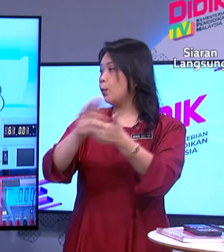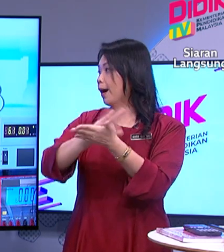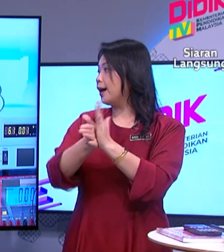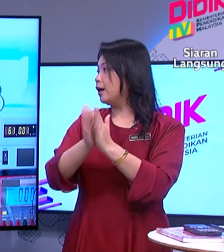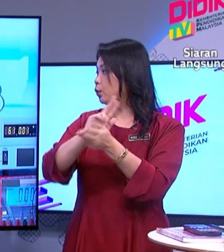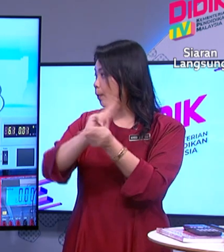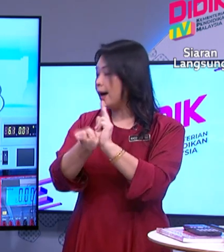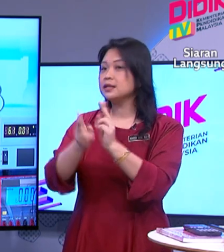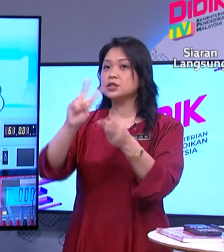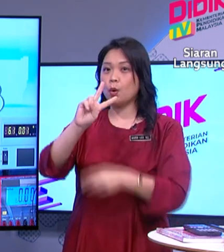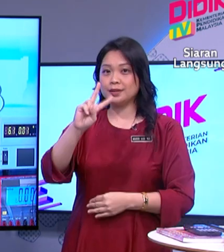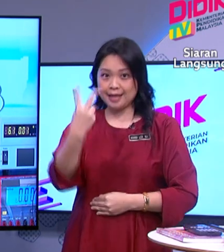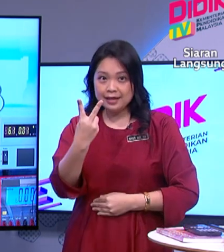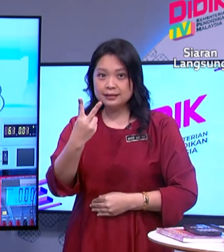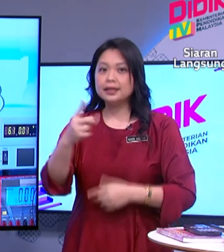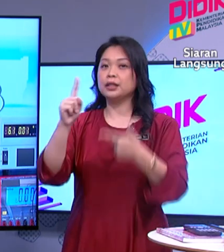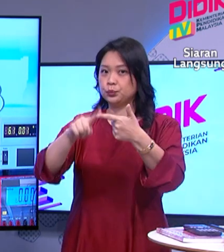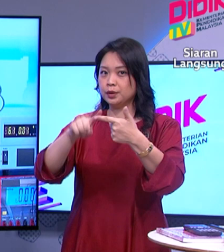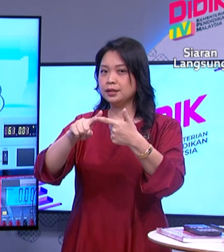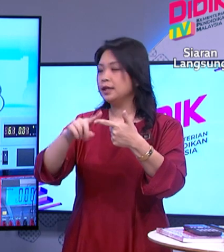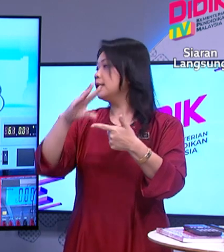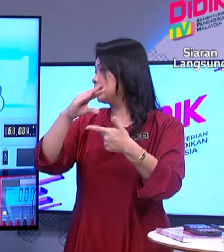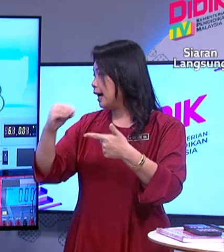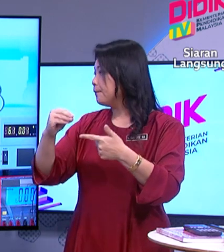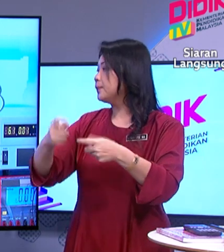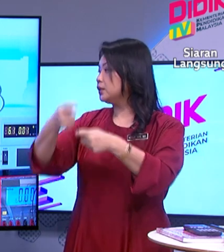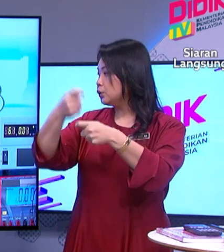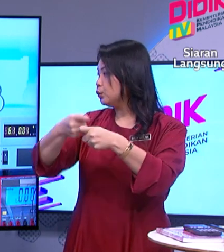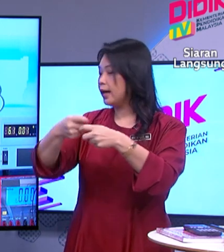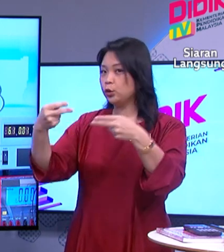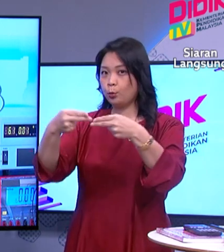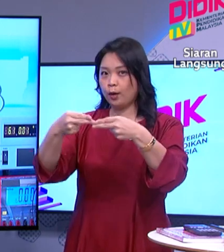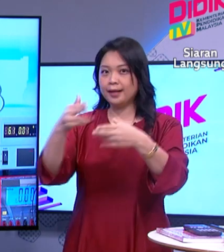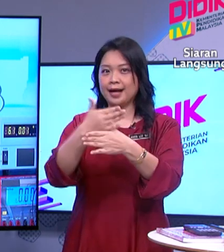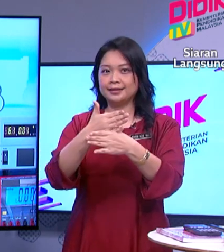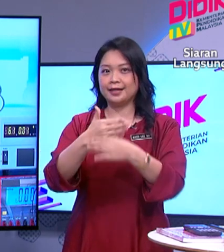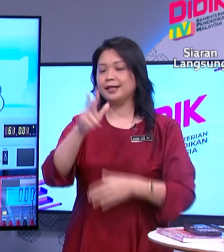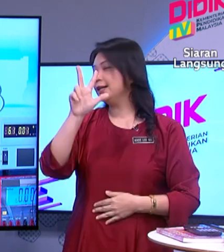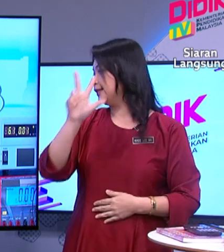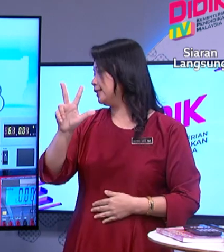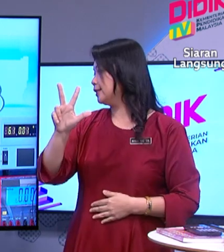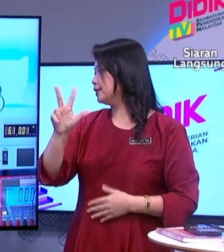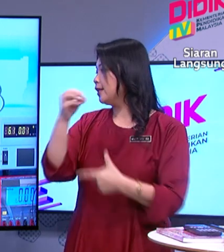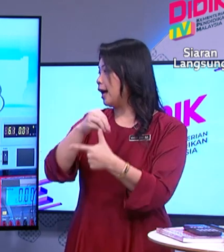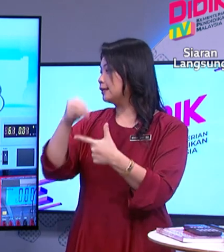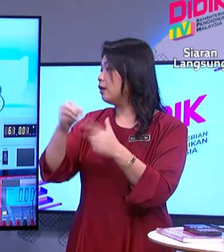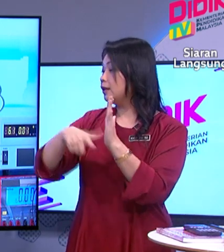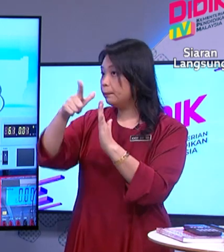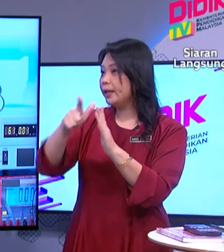mengubah-ubah and songsang yang kedua dan menentukan hubungan antara tiga atau lebih